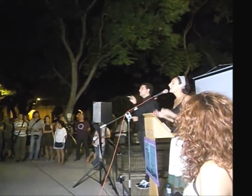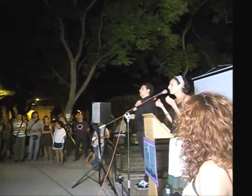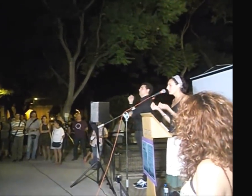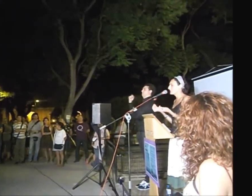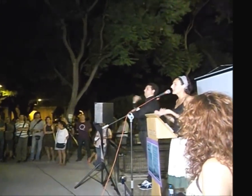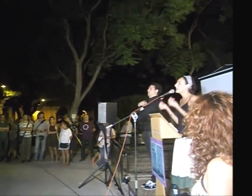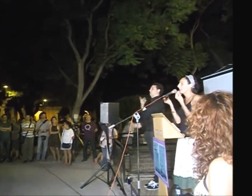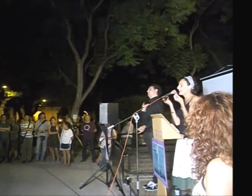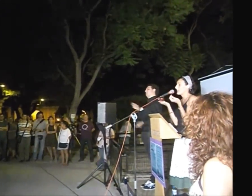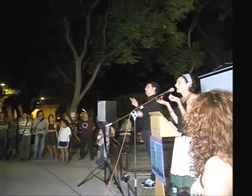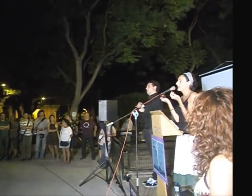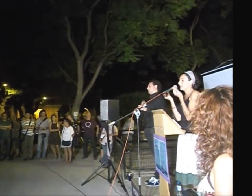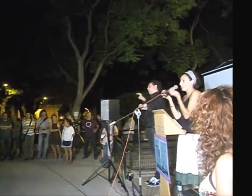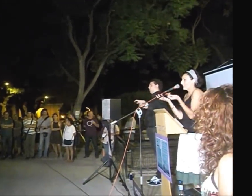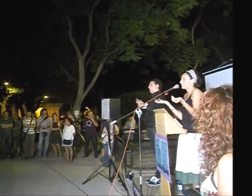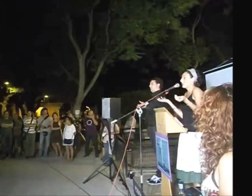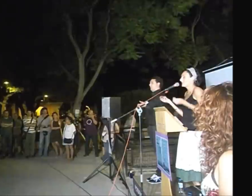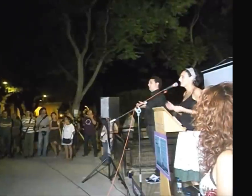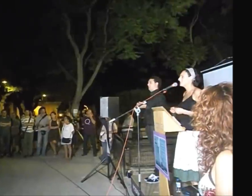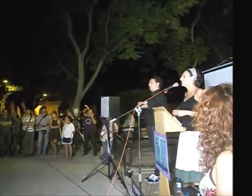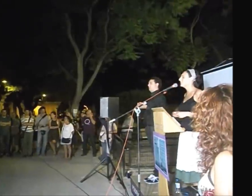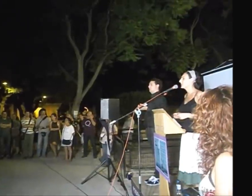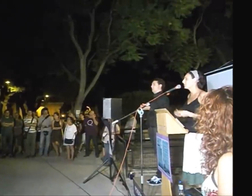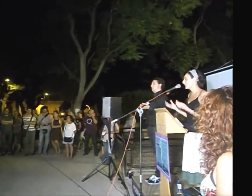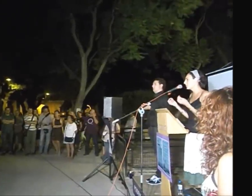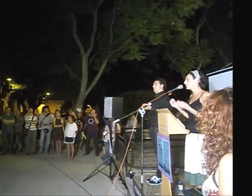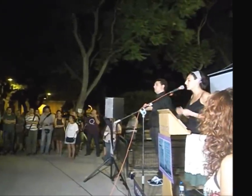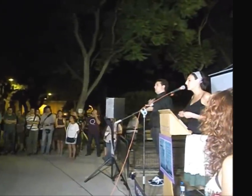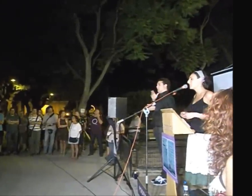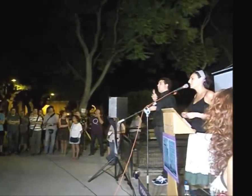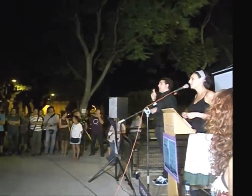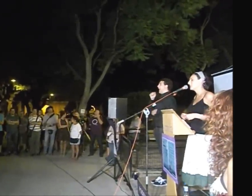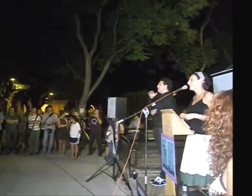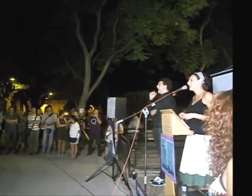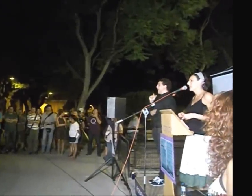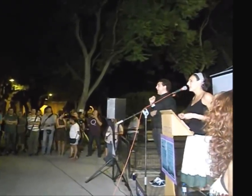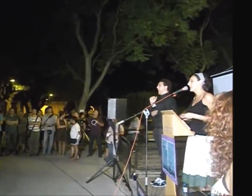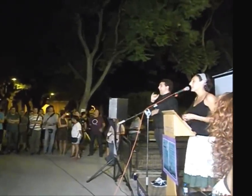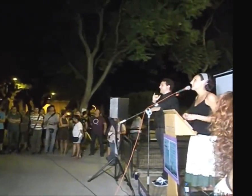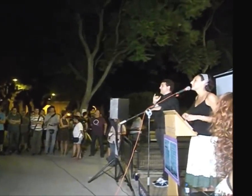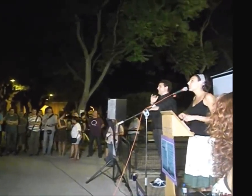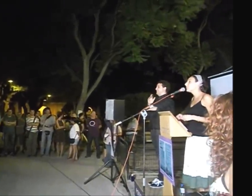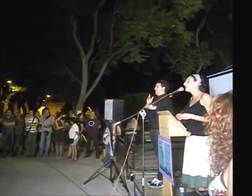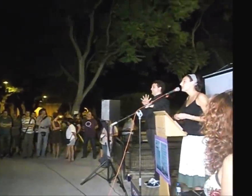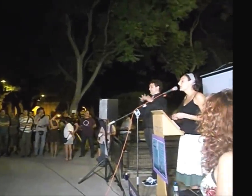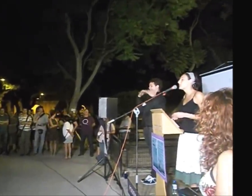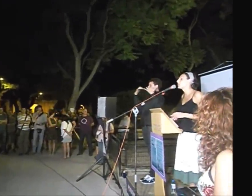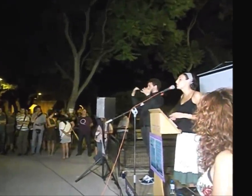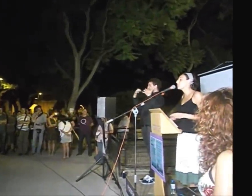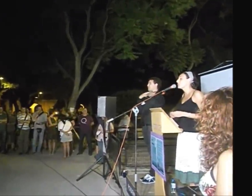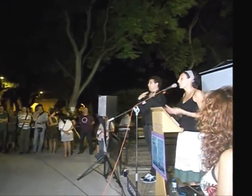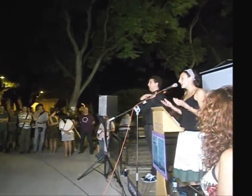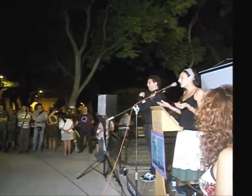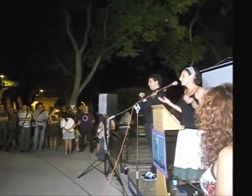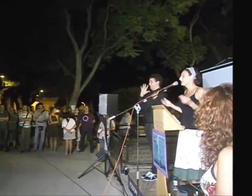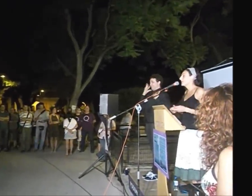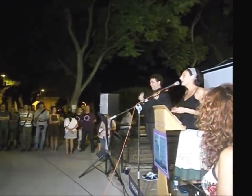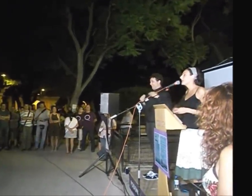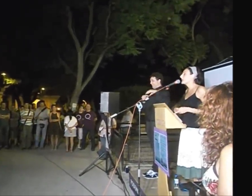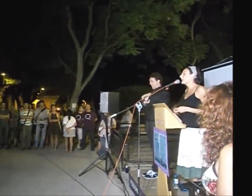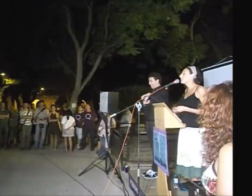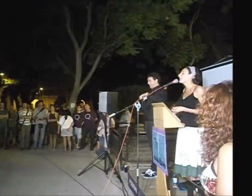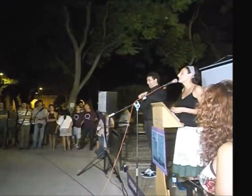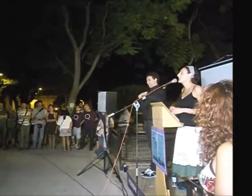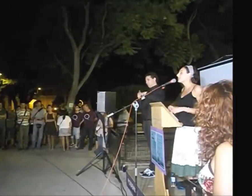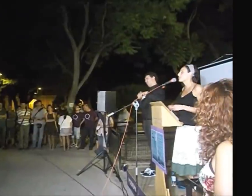en Ramala, que es donde está el Congreso palestino, ¿no? El Congreso de los Diputados. Ella se negó y preguntó que por qué,